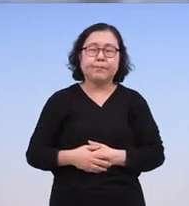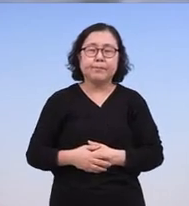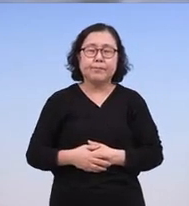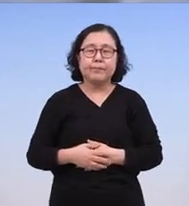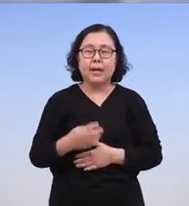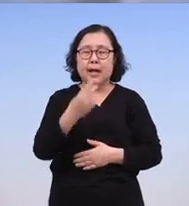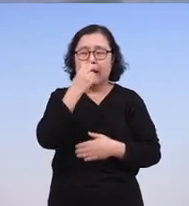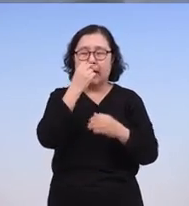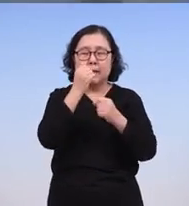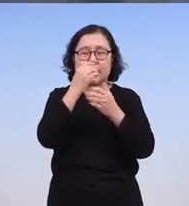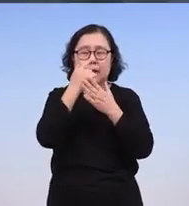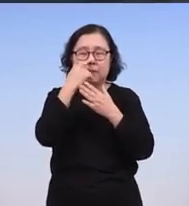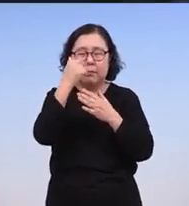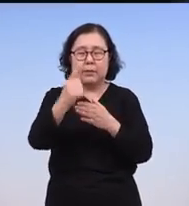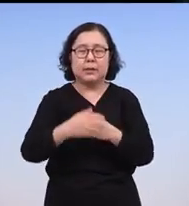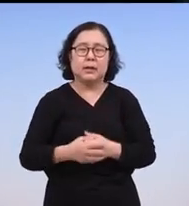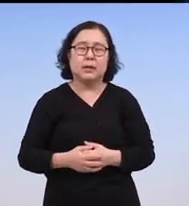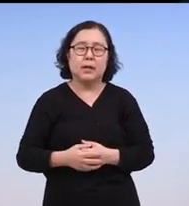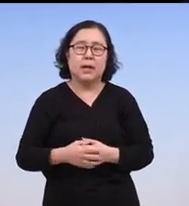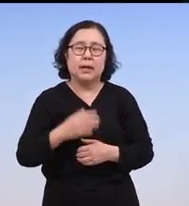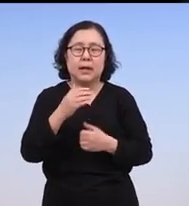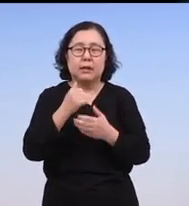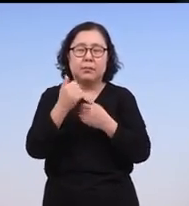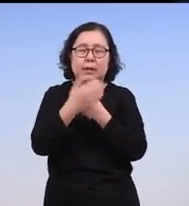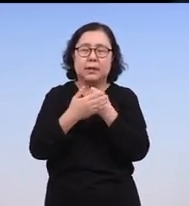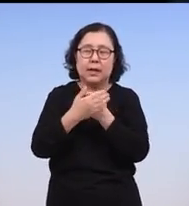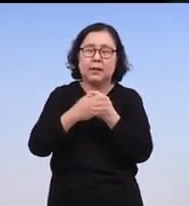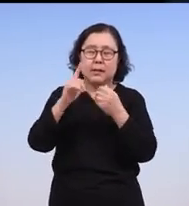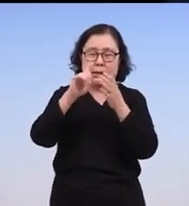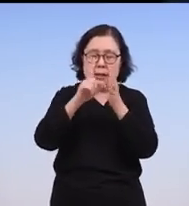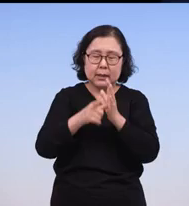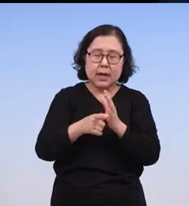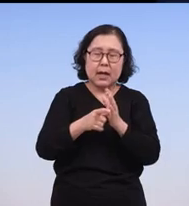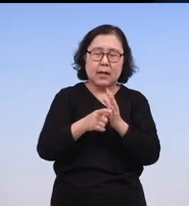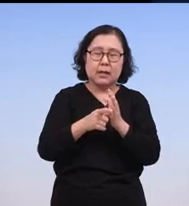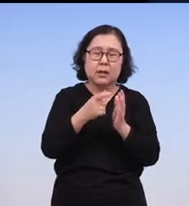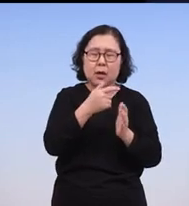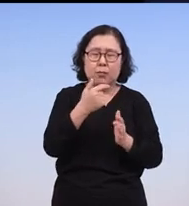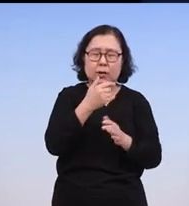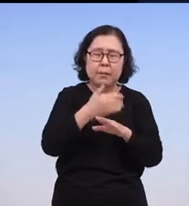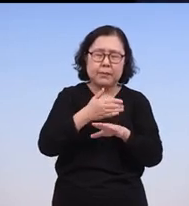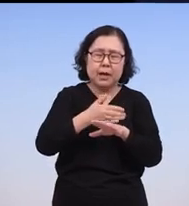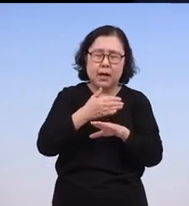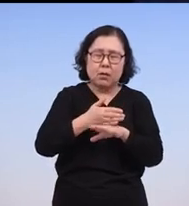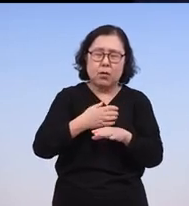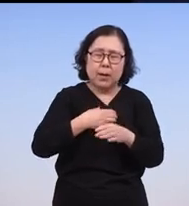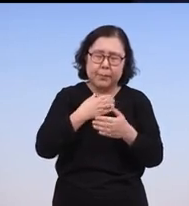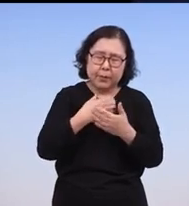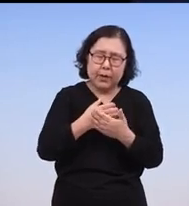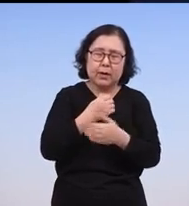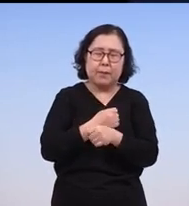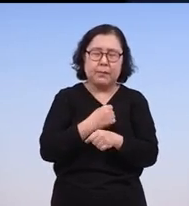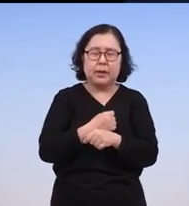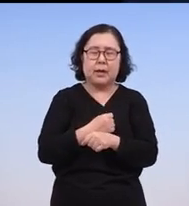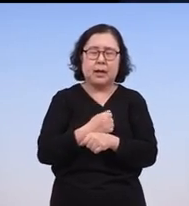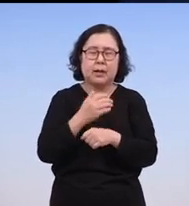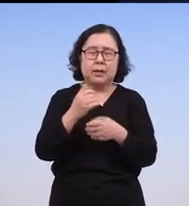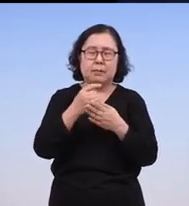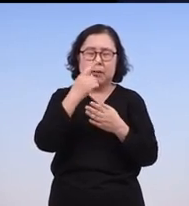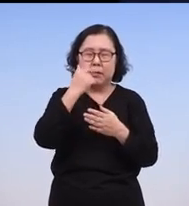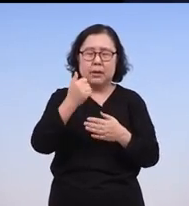하겠습니다. 기도하시겠습니다. 살아계신 하나님 아버지, 하나님의 은혜를 이 시간 얼마나 감사하며